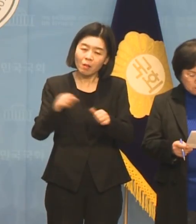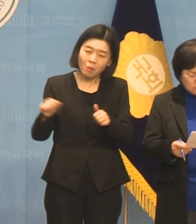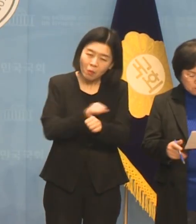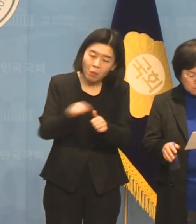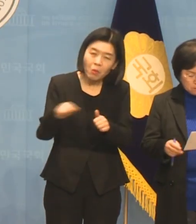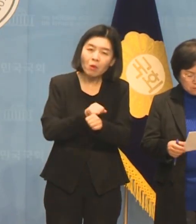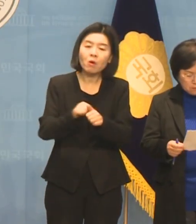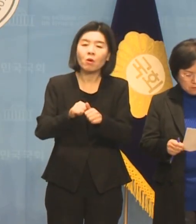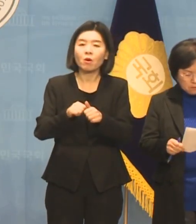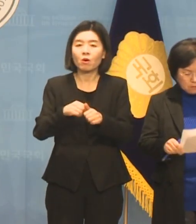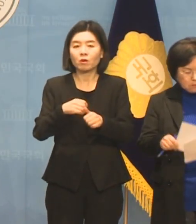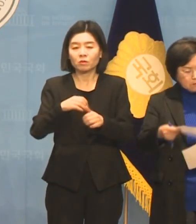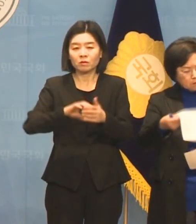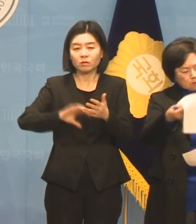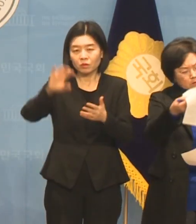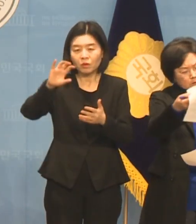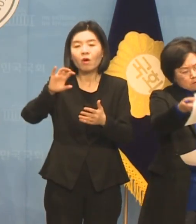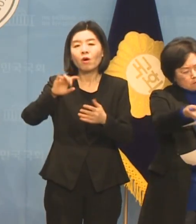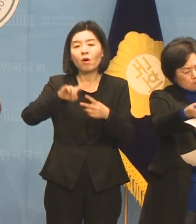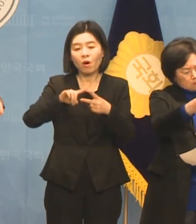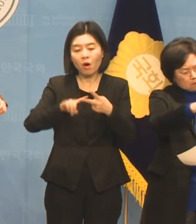위험 콘텐츠 2건입니다.